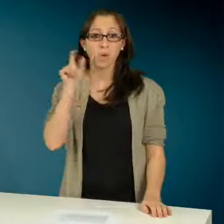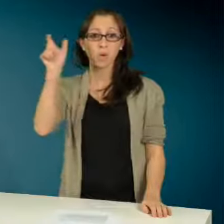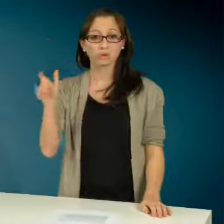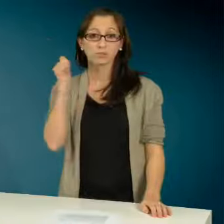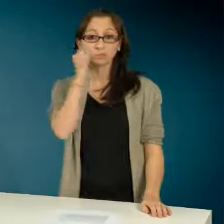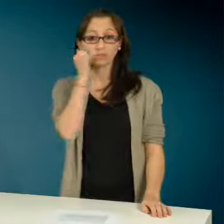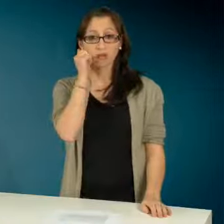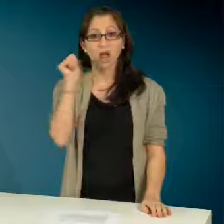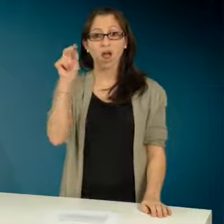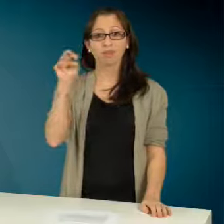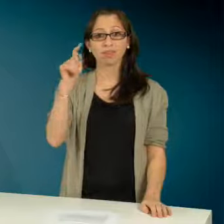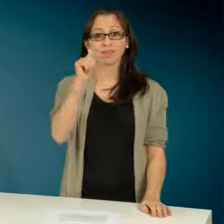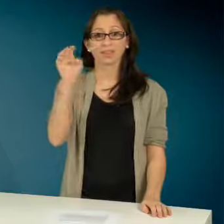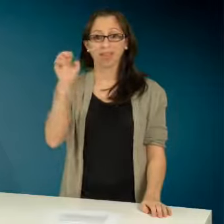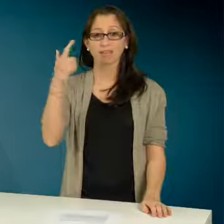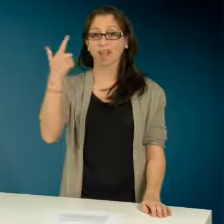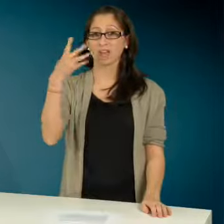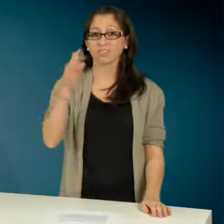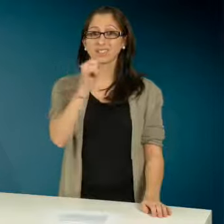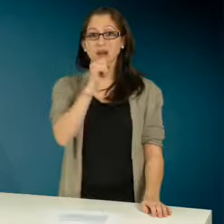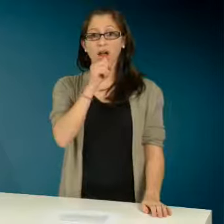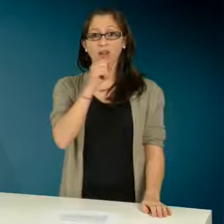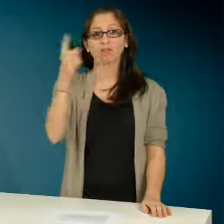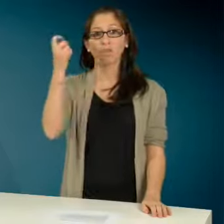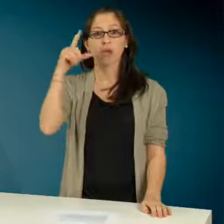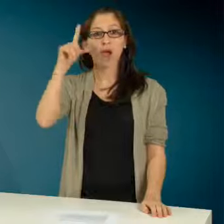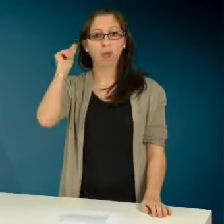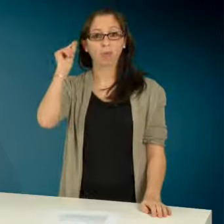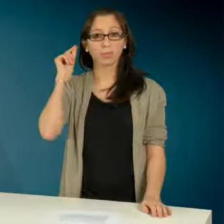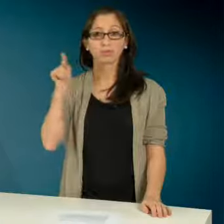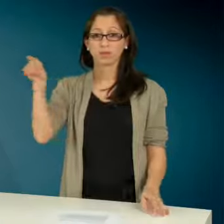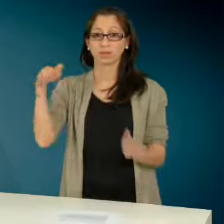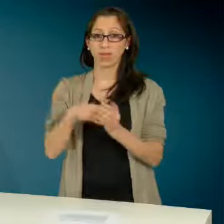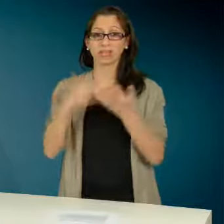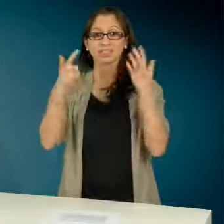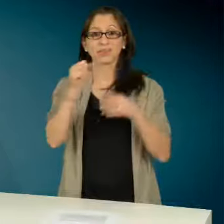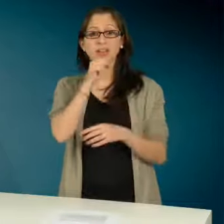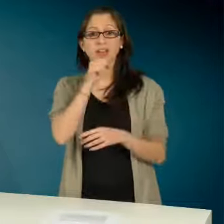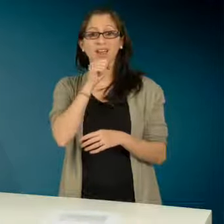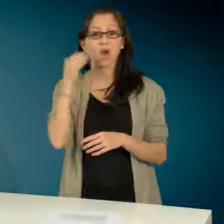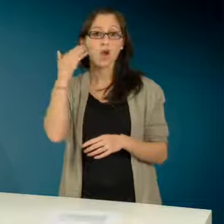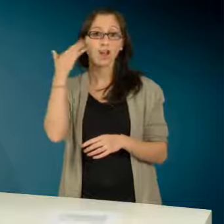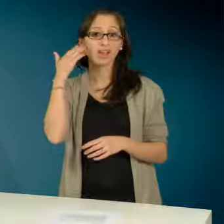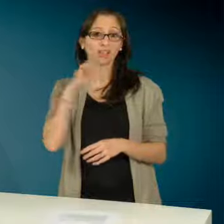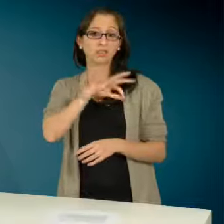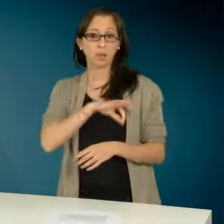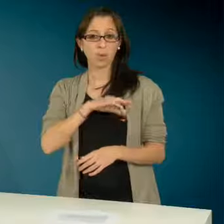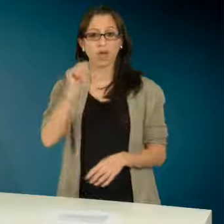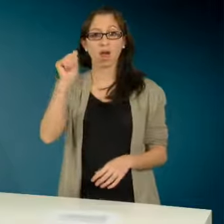Eine gehörlose Mutter, Annette, 42 Jahre von Hamburg, hat einen 7-jährigen hörenden Sohn,